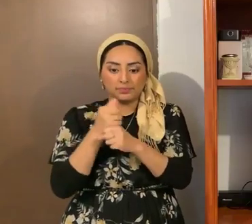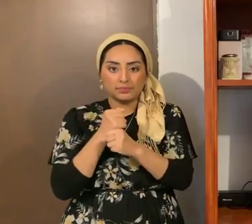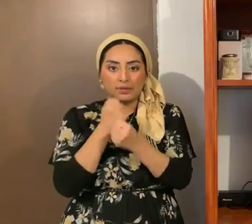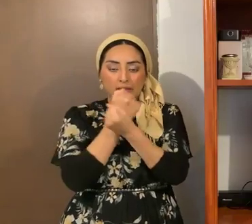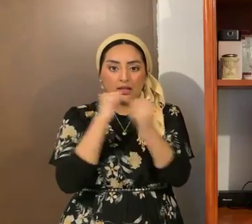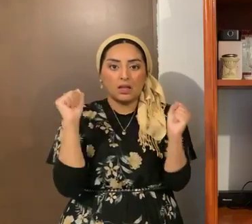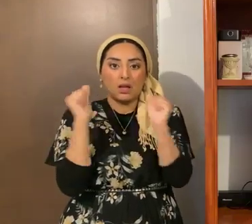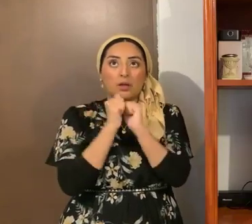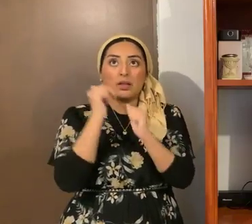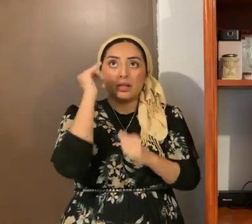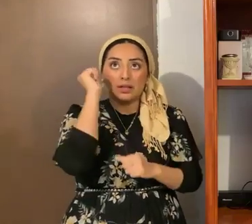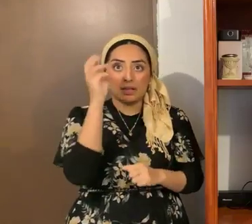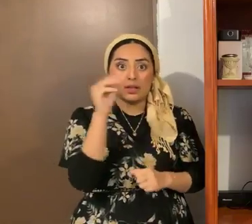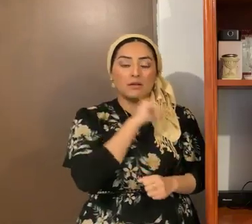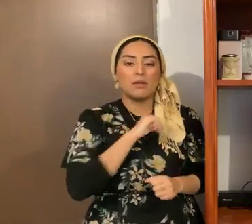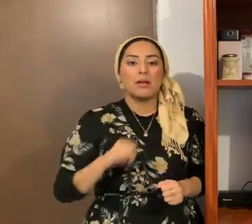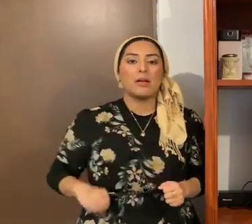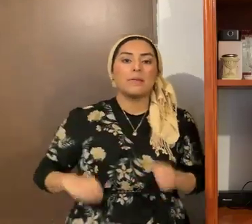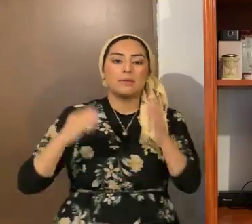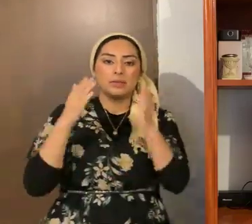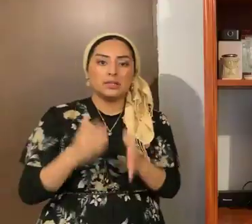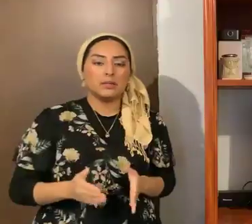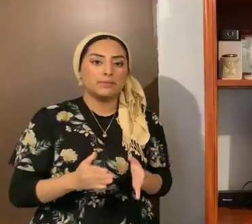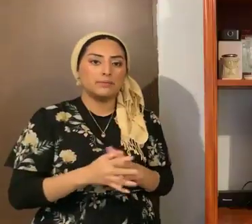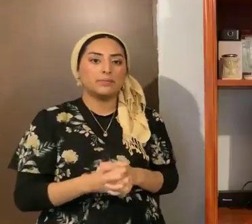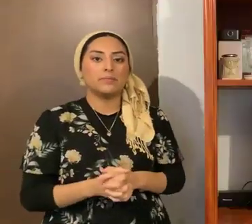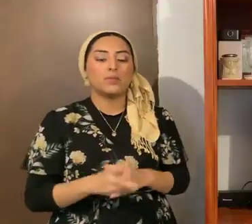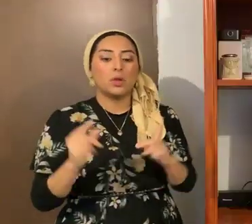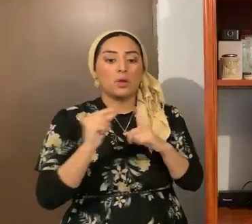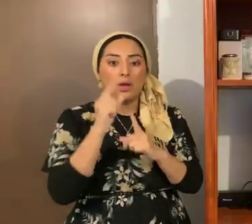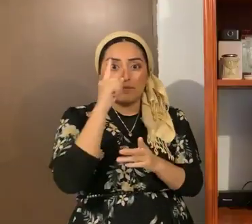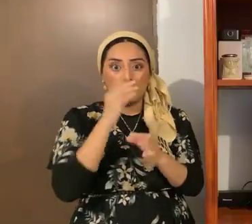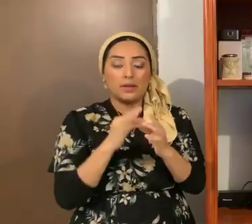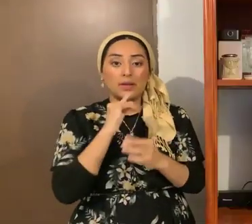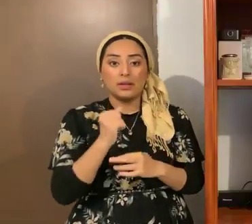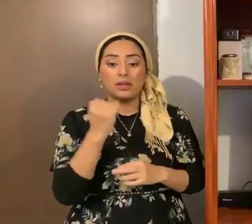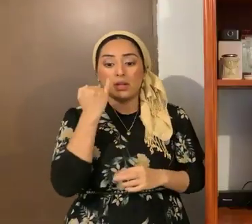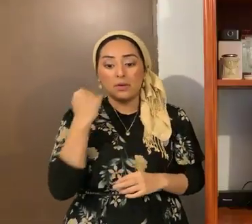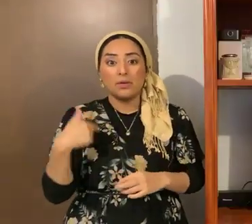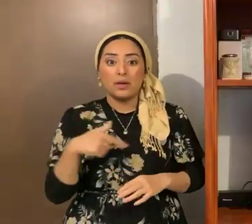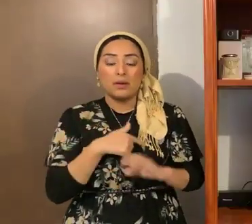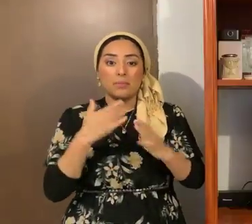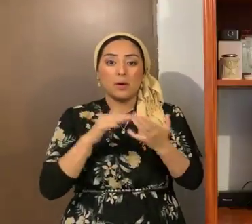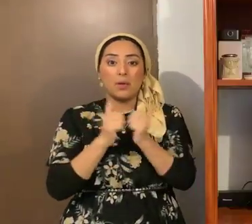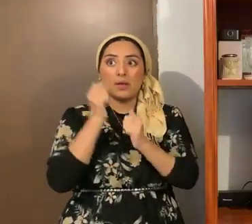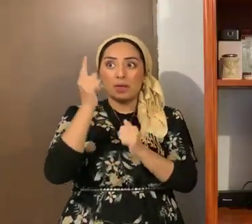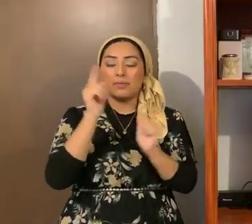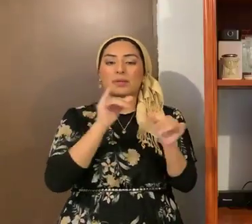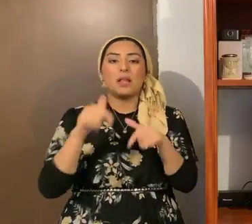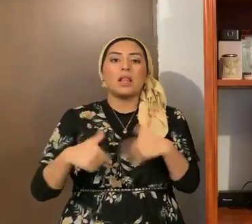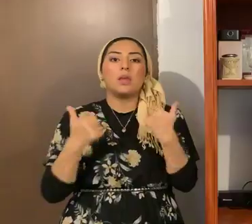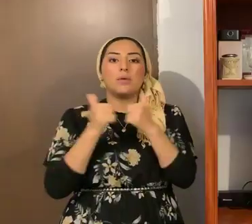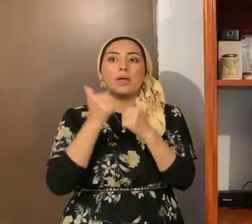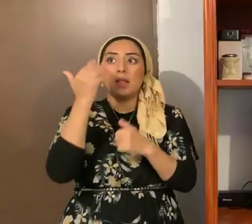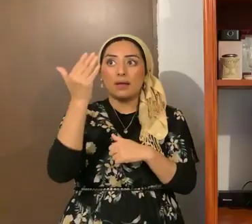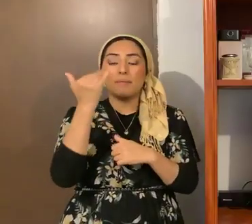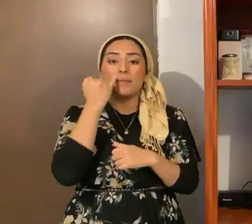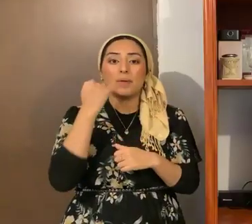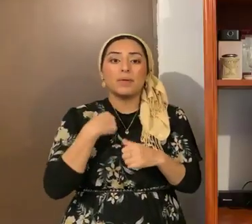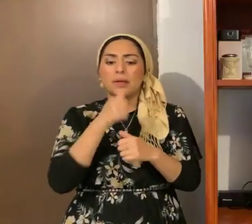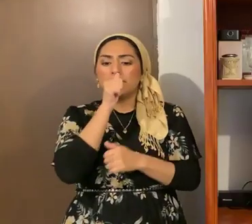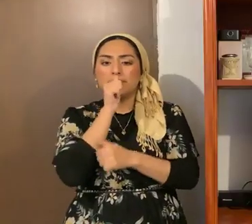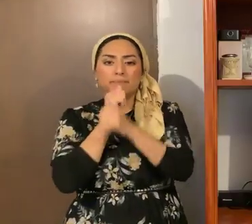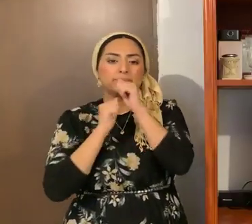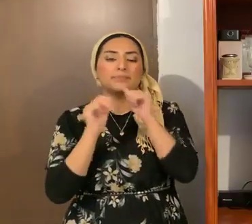salvación que es en Yahshua HaMashiach, con esplendor eterno. Palabra fiel es esta: si somos muertos con Él, también viviremos con Él. Si sufrimos,